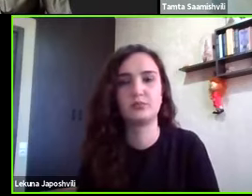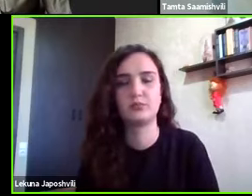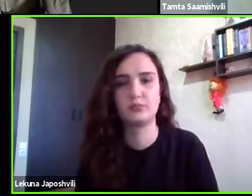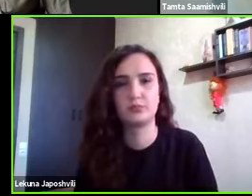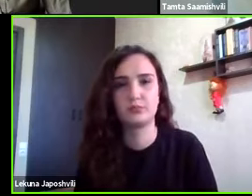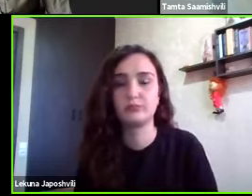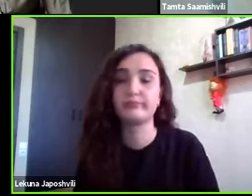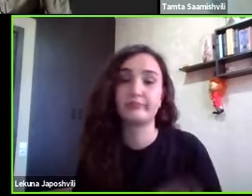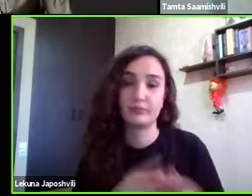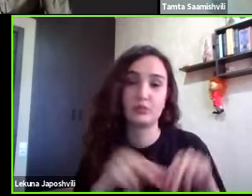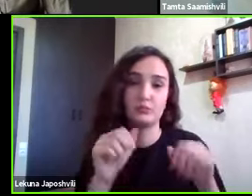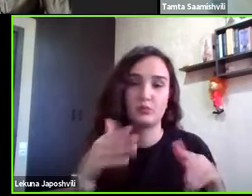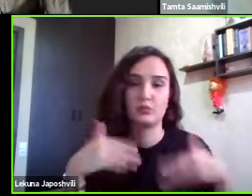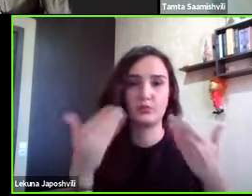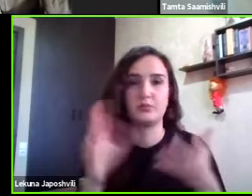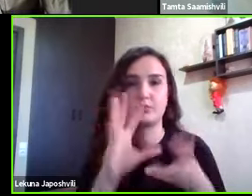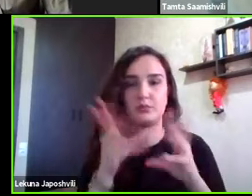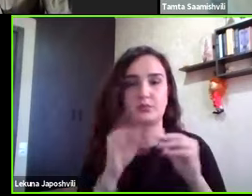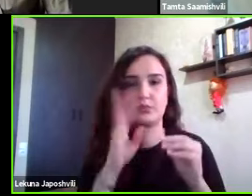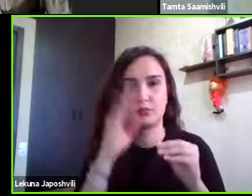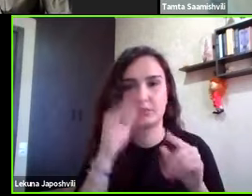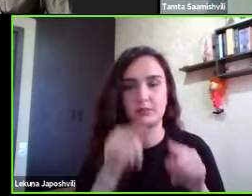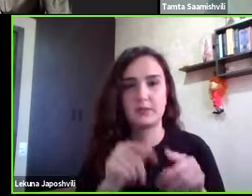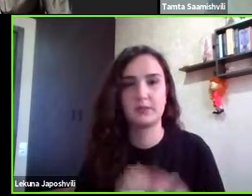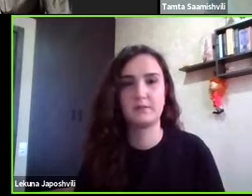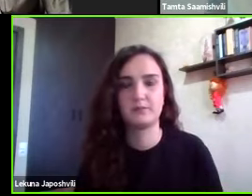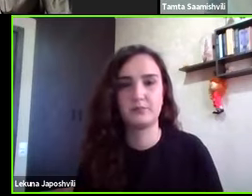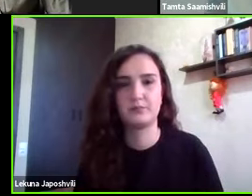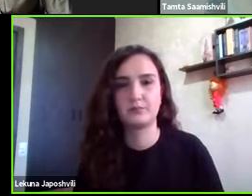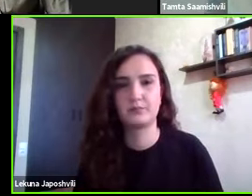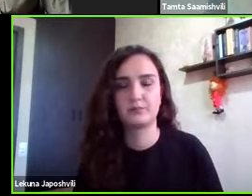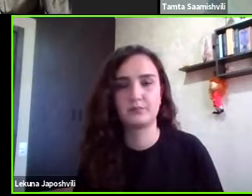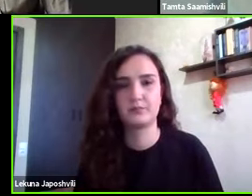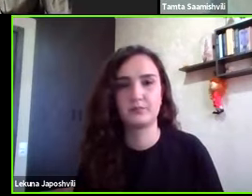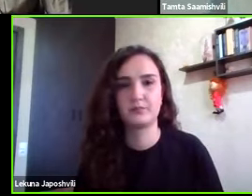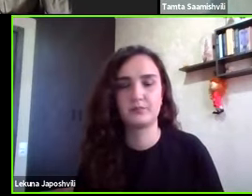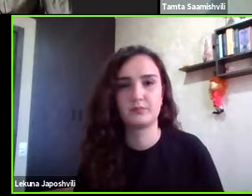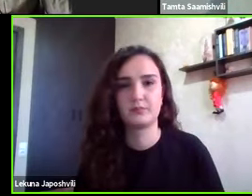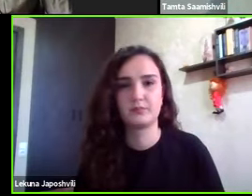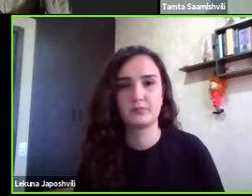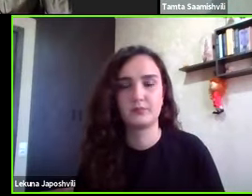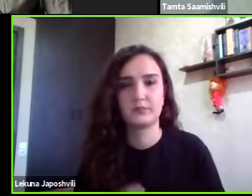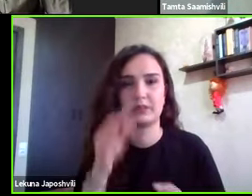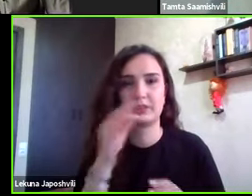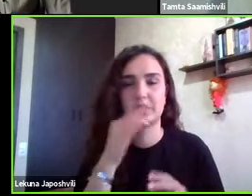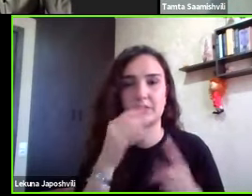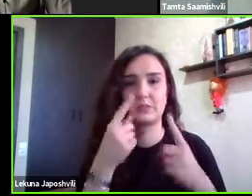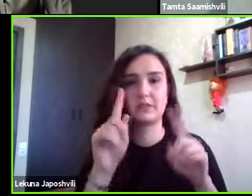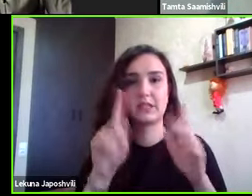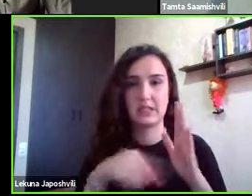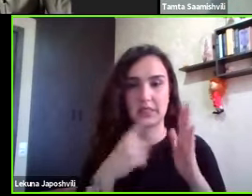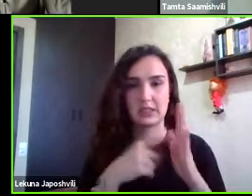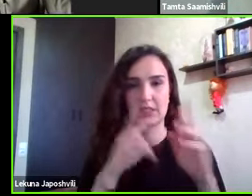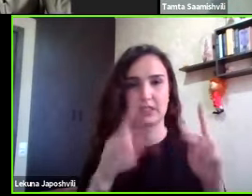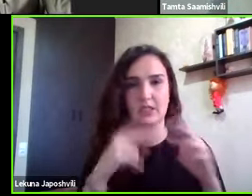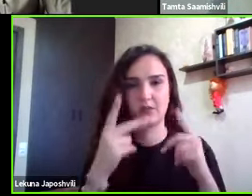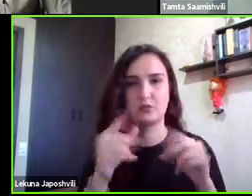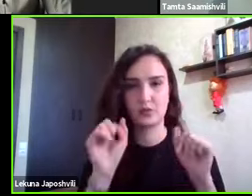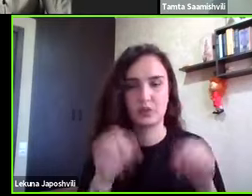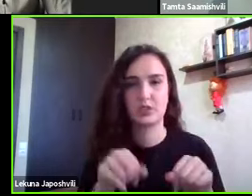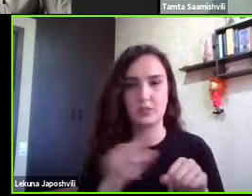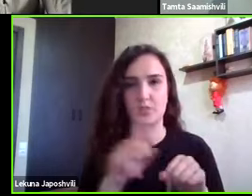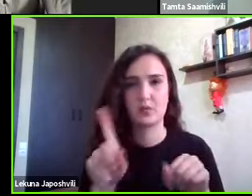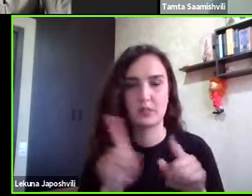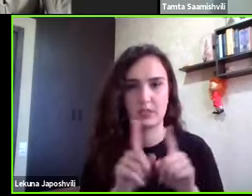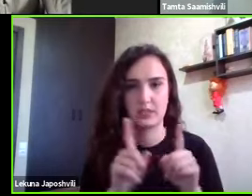აი ეს შეიძლება ურჩიოთ მშობლებს. ეხლა ანუ სანამ სხვა საკითხზე გადავიდოდეთ, შეიძლება რომ